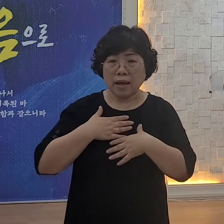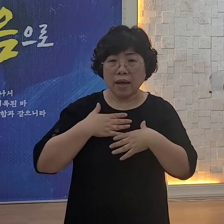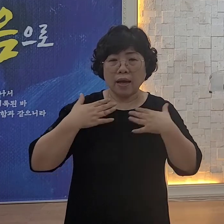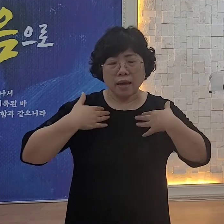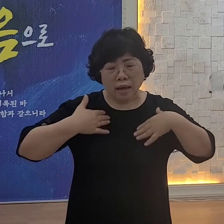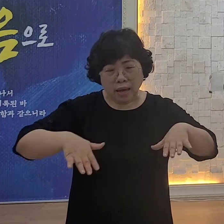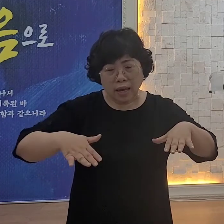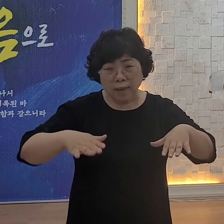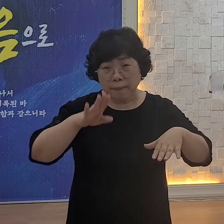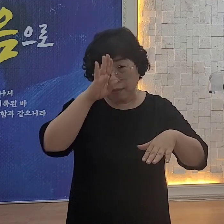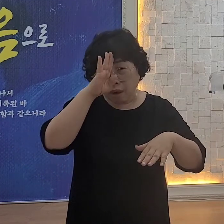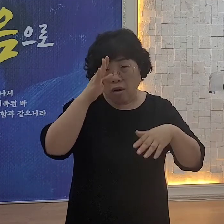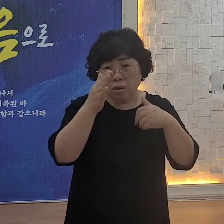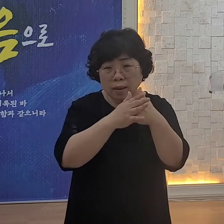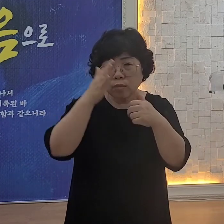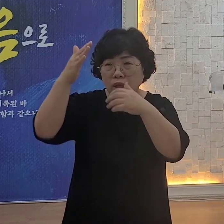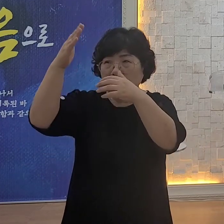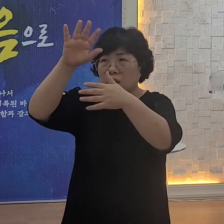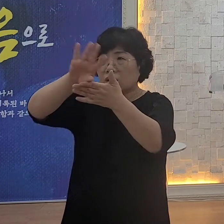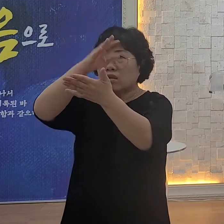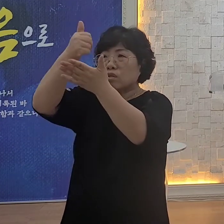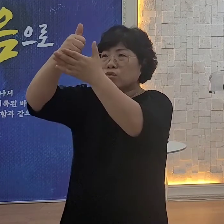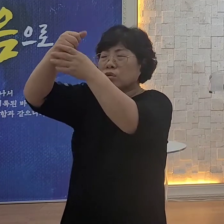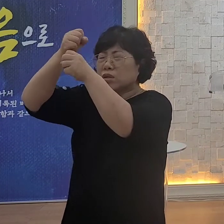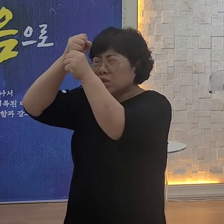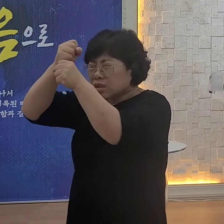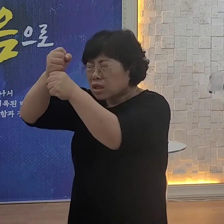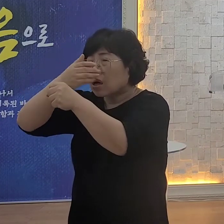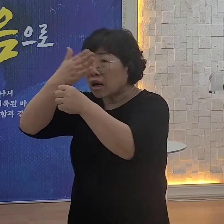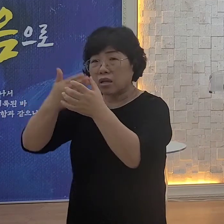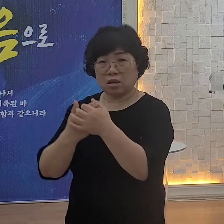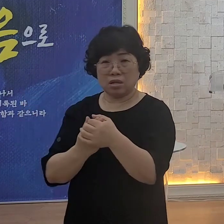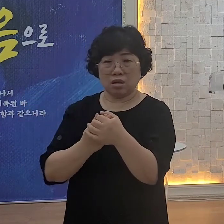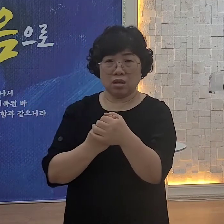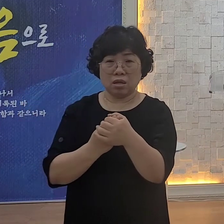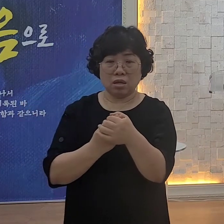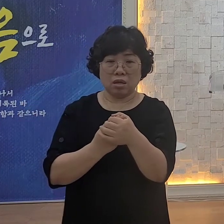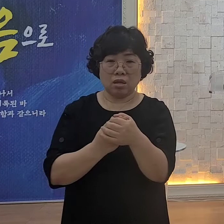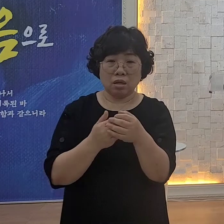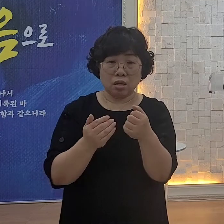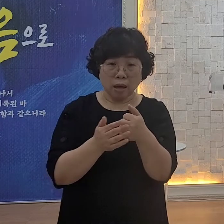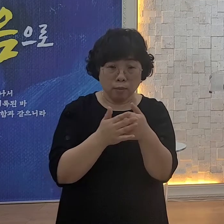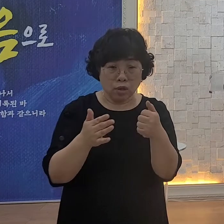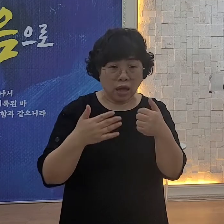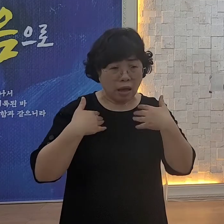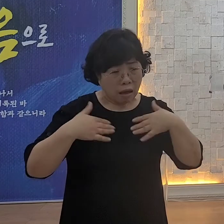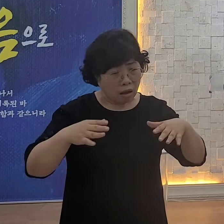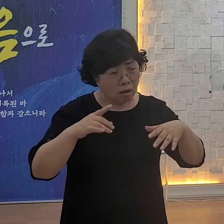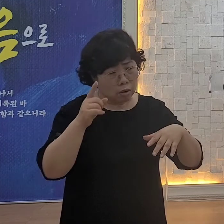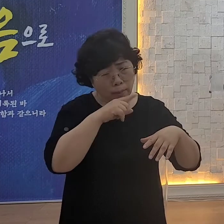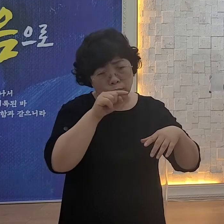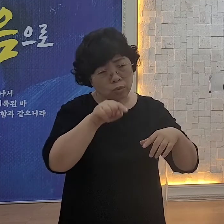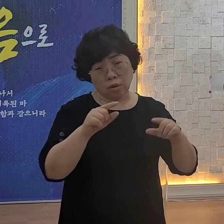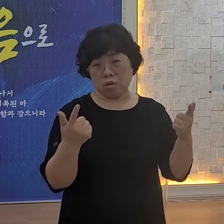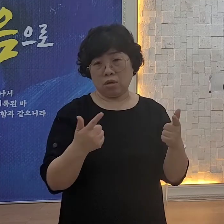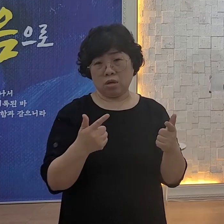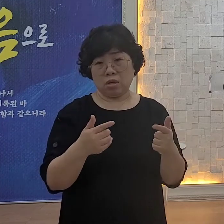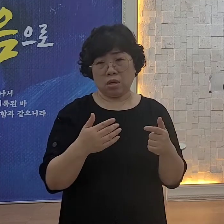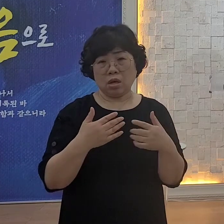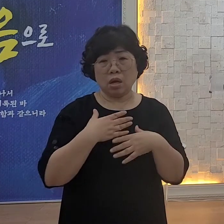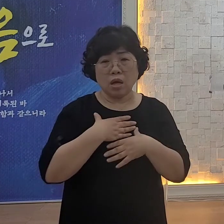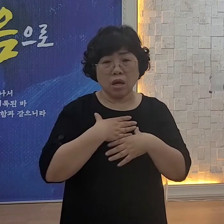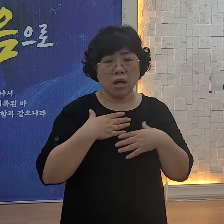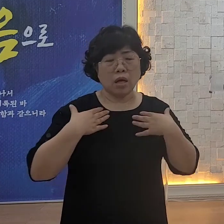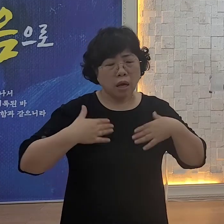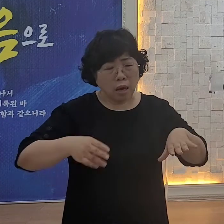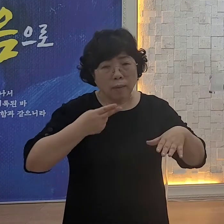의지하는 능력이 된다. 여러분, 약하면 안 좋은 것 같잖아요. 여러분, 저도 지금은 그 기도 안 하지만